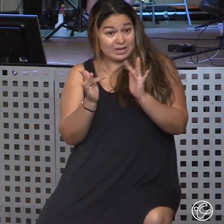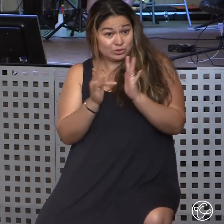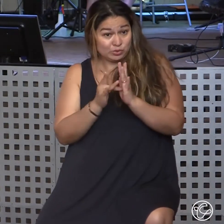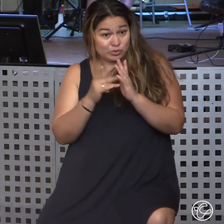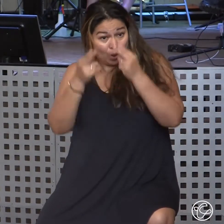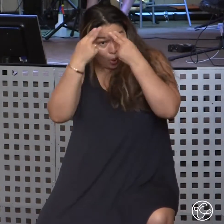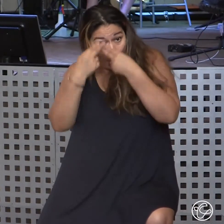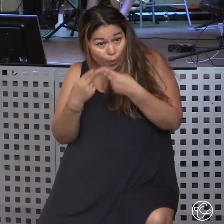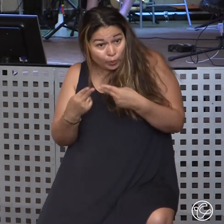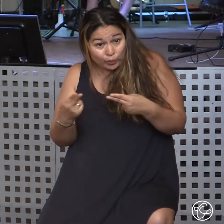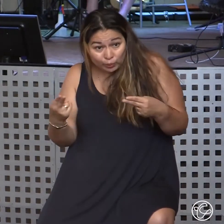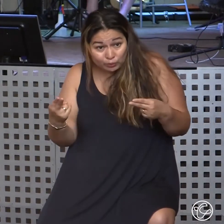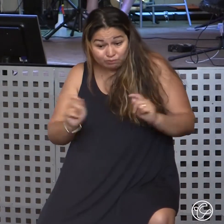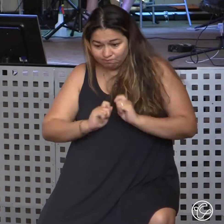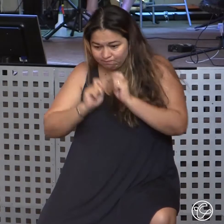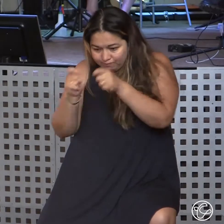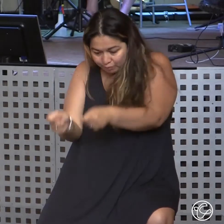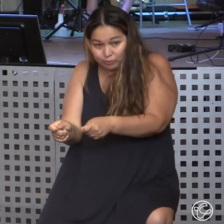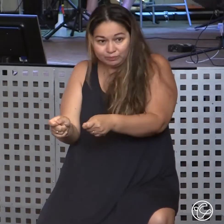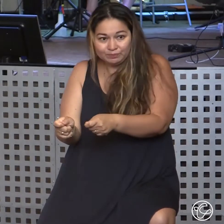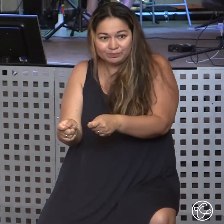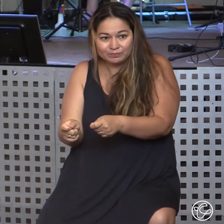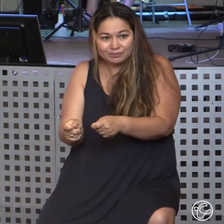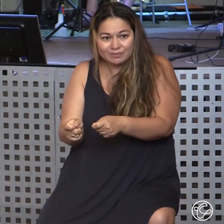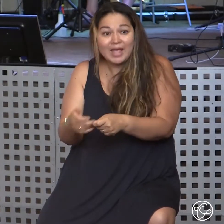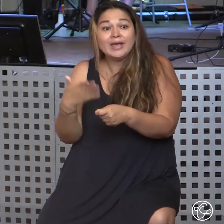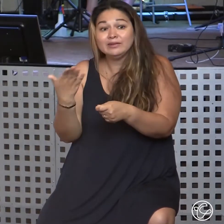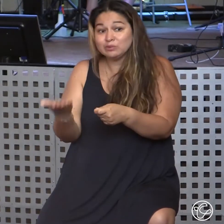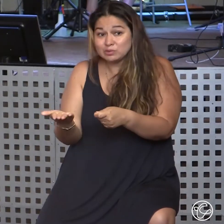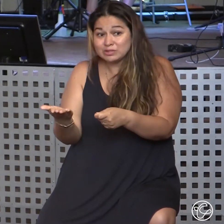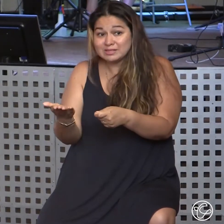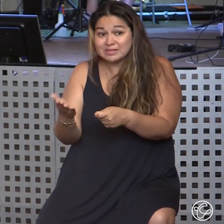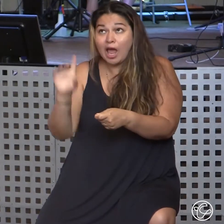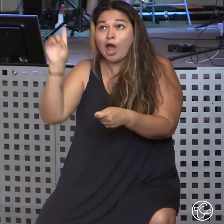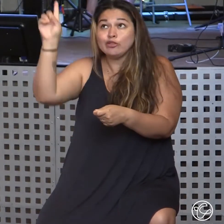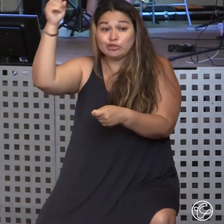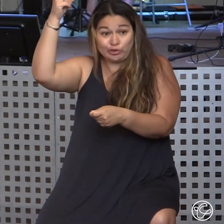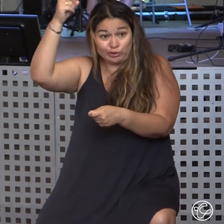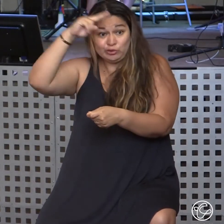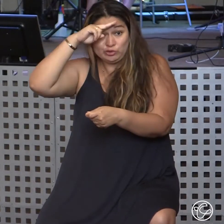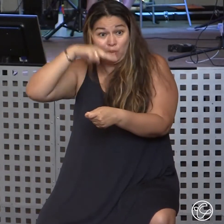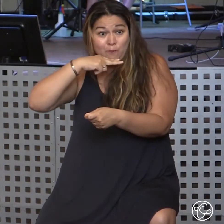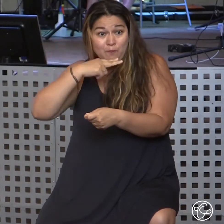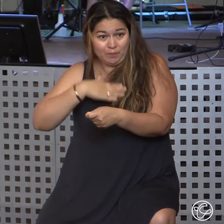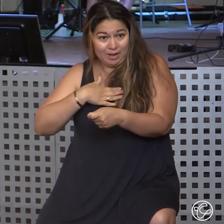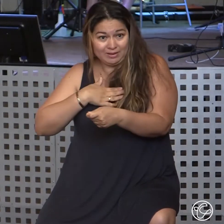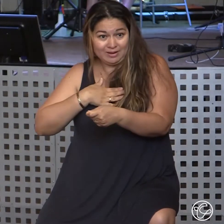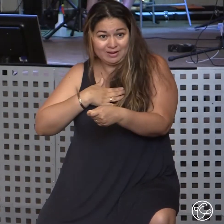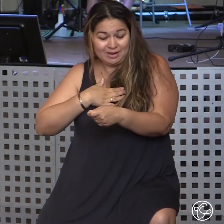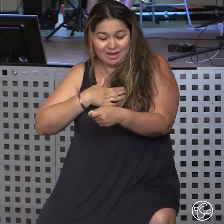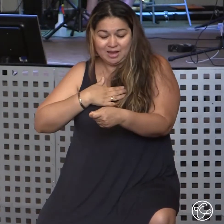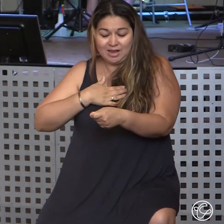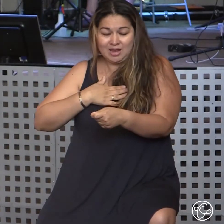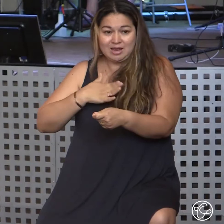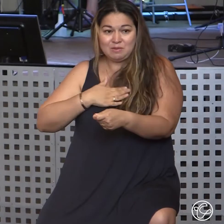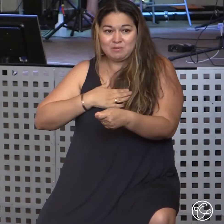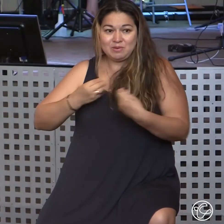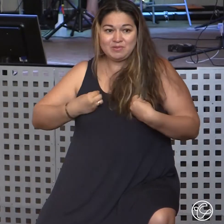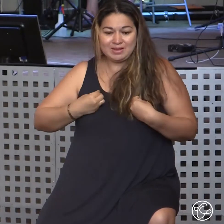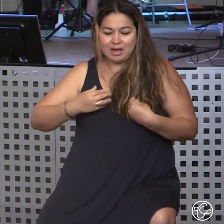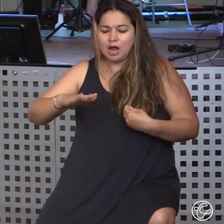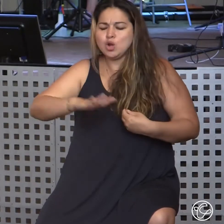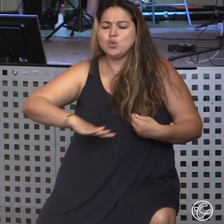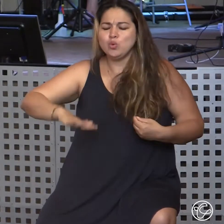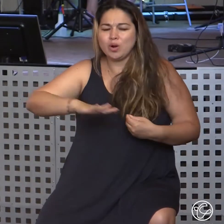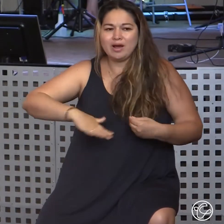Él. Voy muy rápido. Bueno, digamos que esto funciona